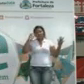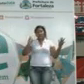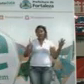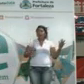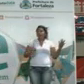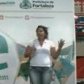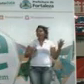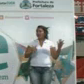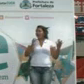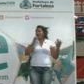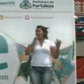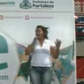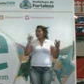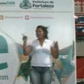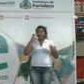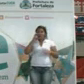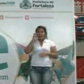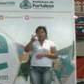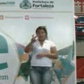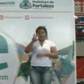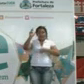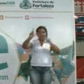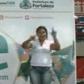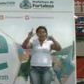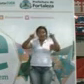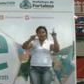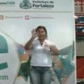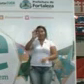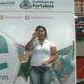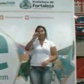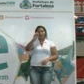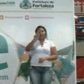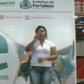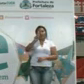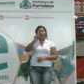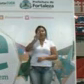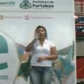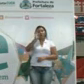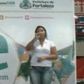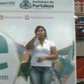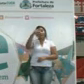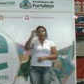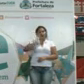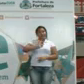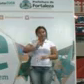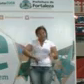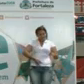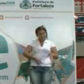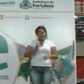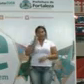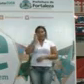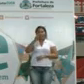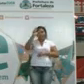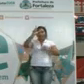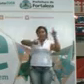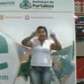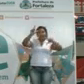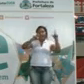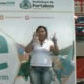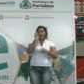é assim que aparece o Faustão. Quando o Faustão aparece, eu digo assim: pronto, acabou-se. E acabou, foi tudo